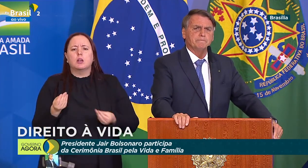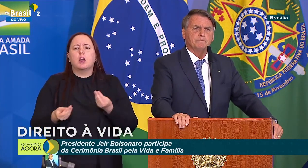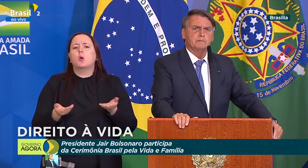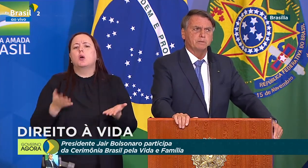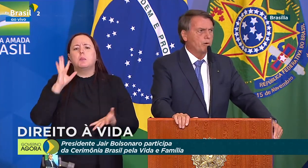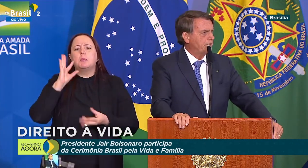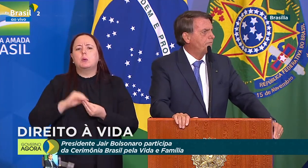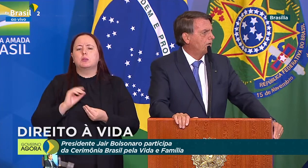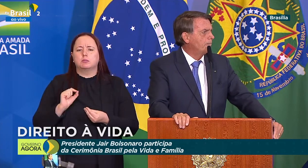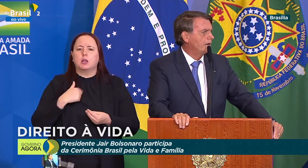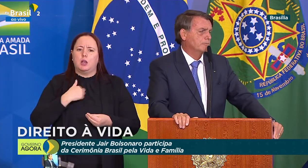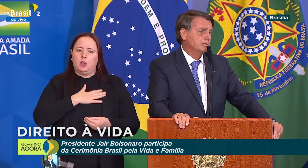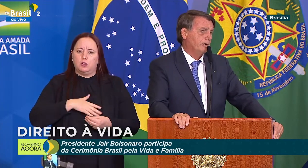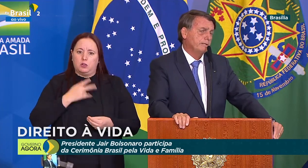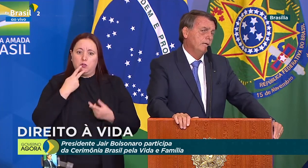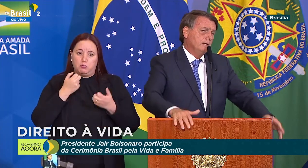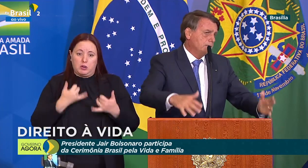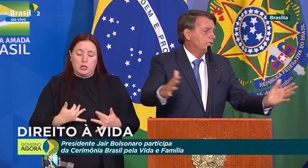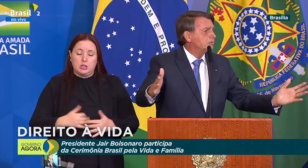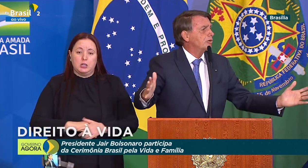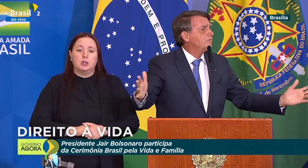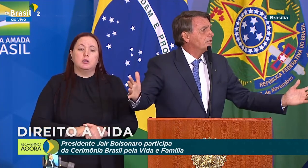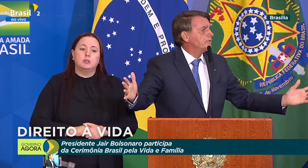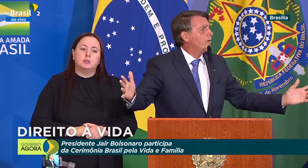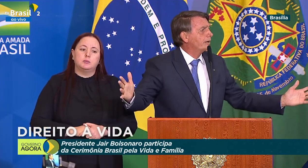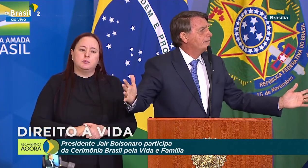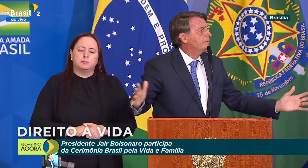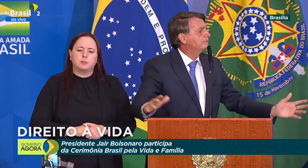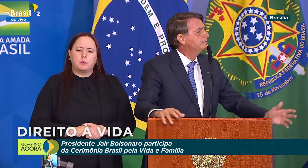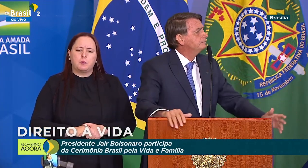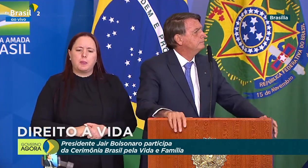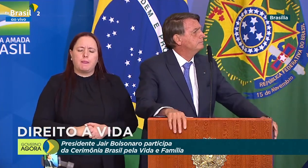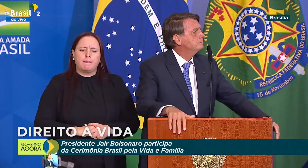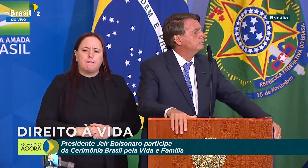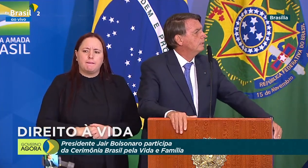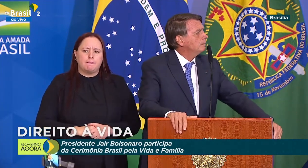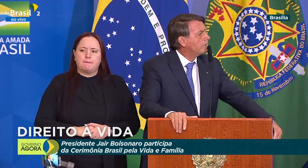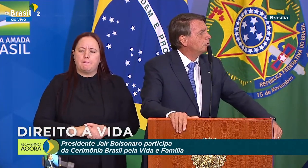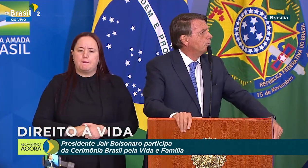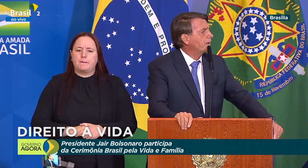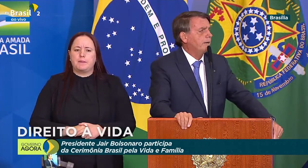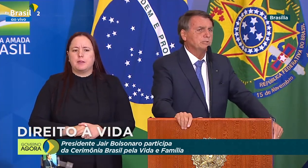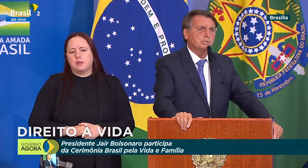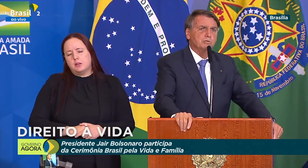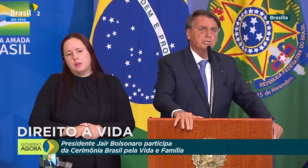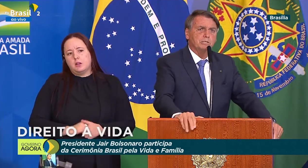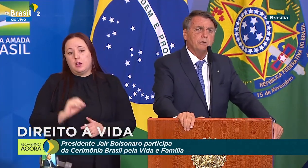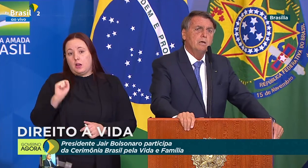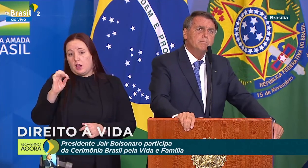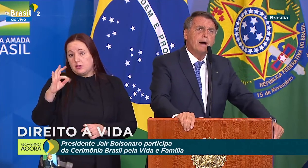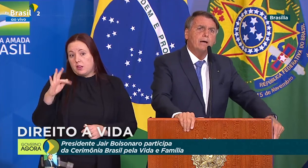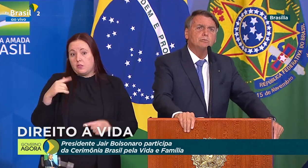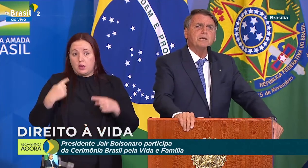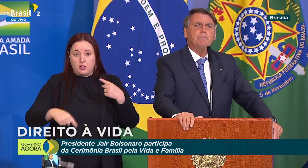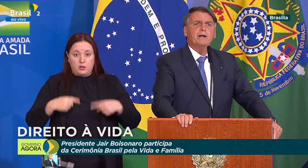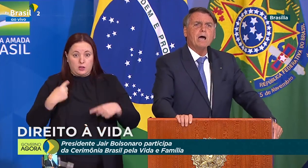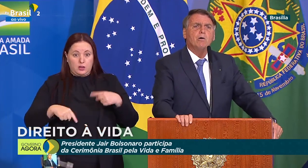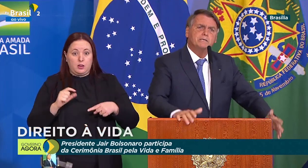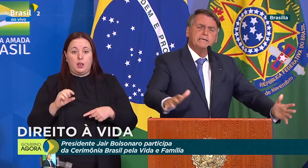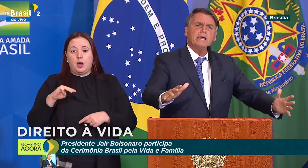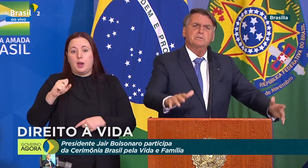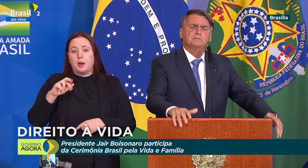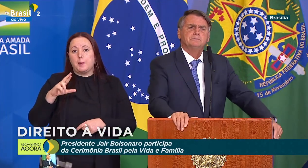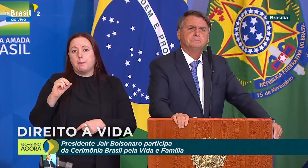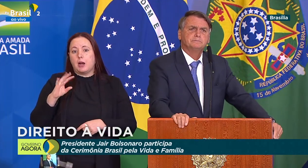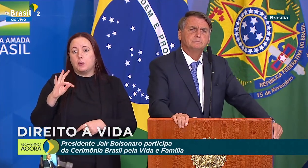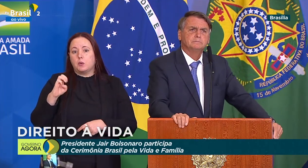agora tá concluído que eu gostei de falar uma hora com senhores ver se o não fosse embora Veneza então Supremo discutindo o Marco